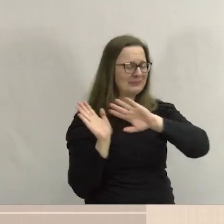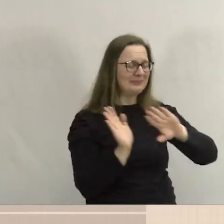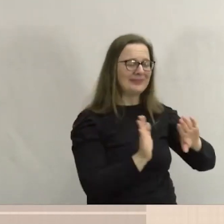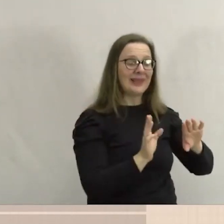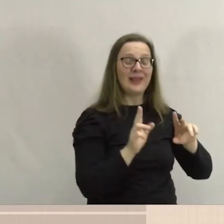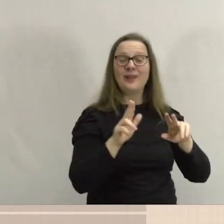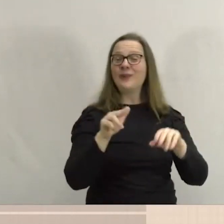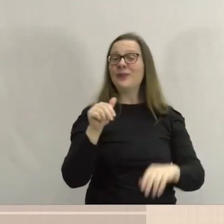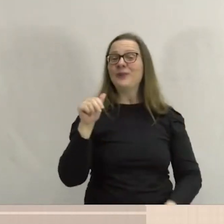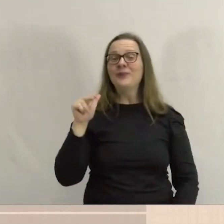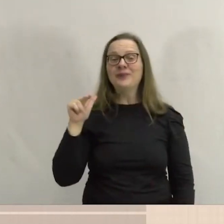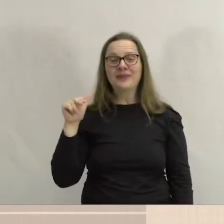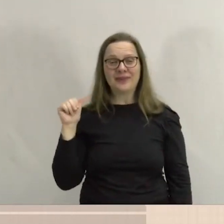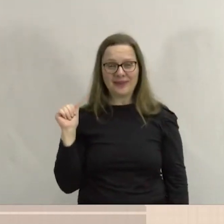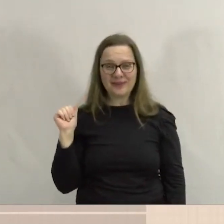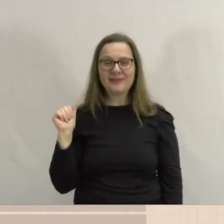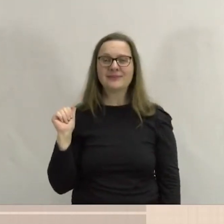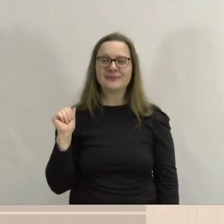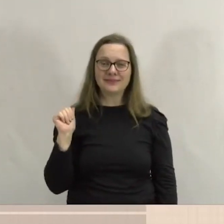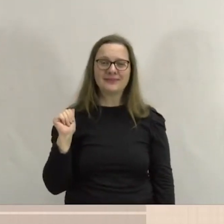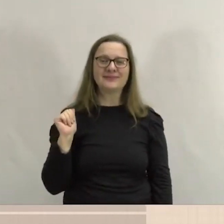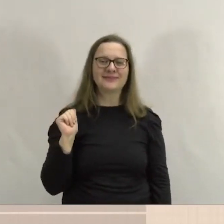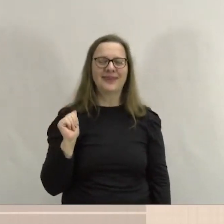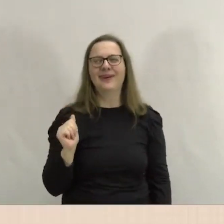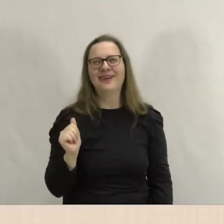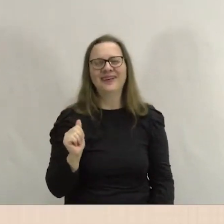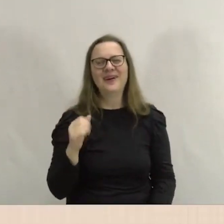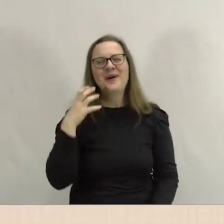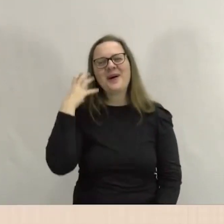Termina a mensagem de hoje de manhã.